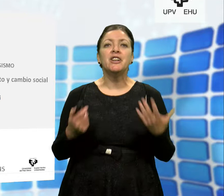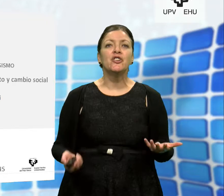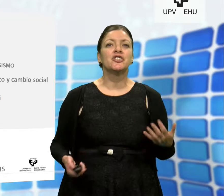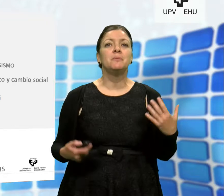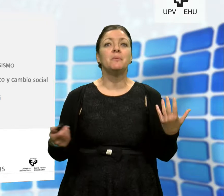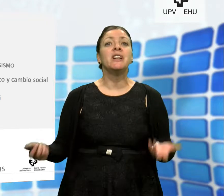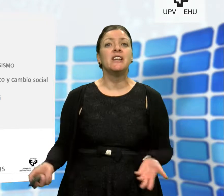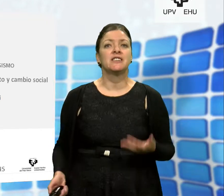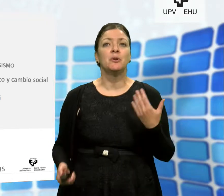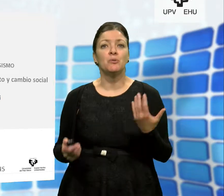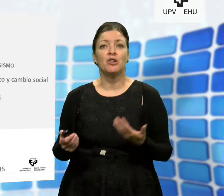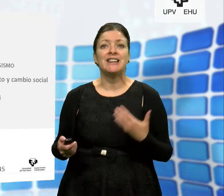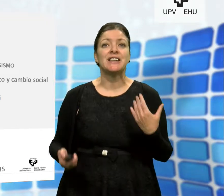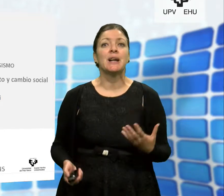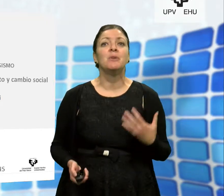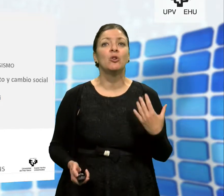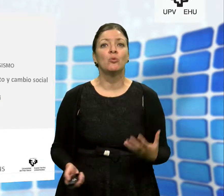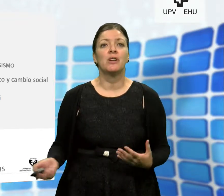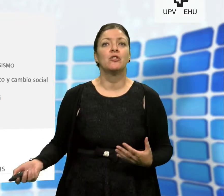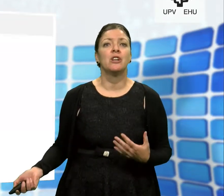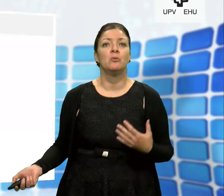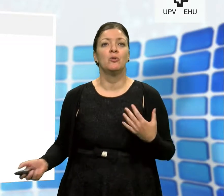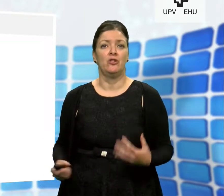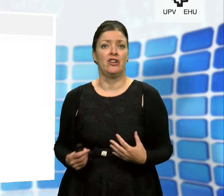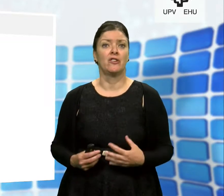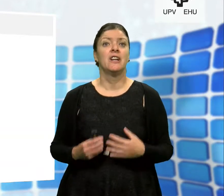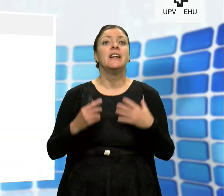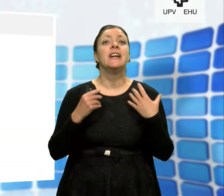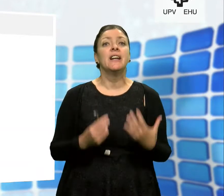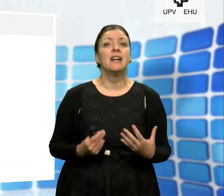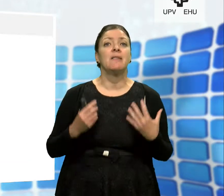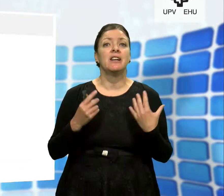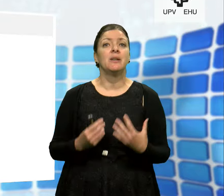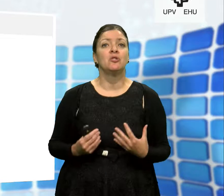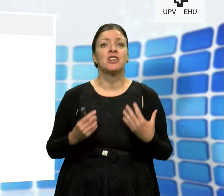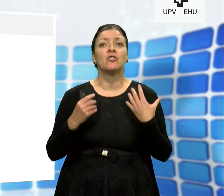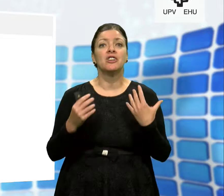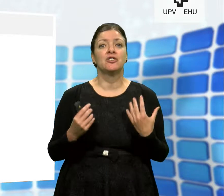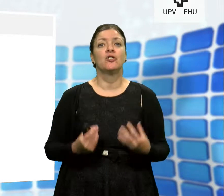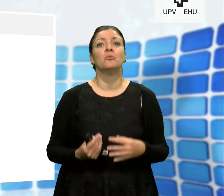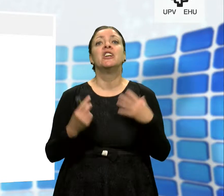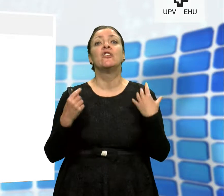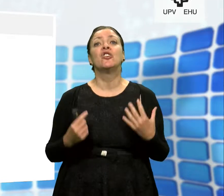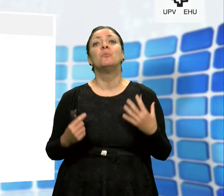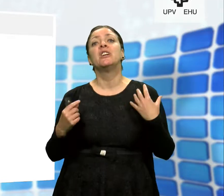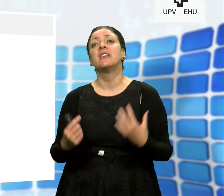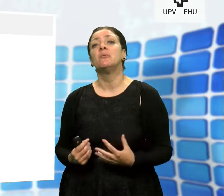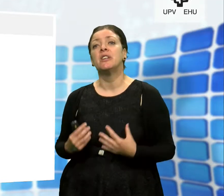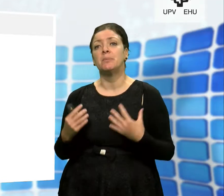Bienvenidos y bienvenidas de nuevo a este capítulo cuarto del módulo 2. En él hablaremos del contexto como horizonte comunicativo